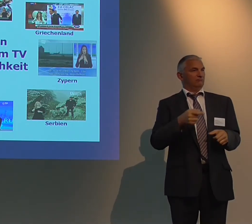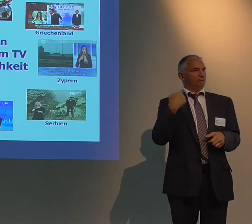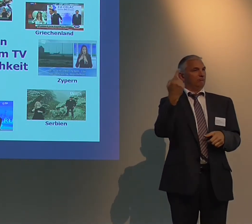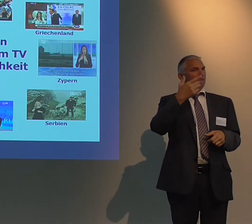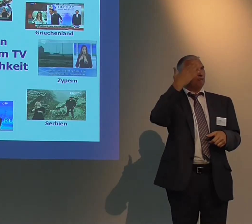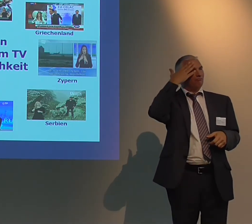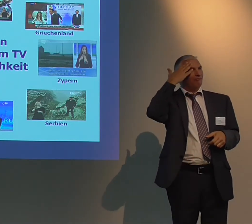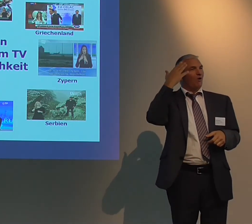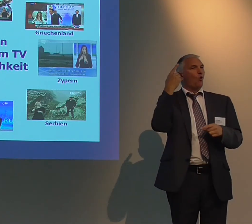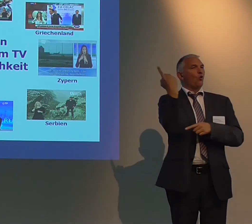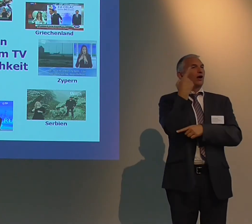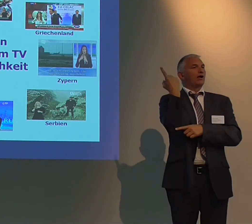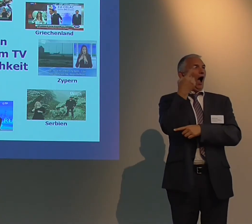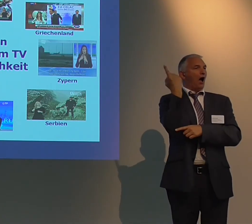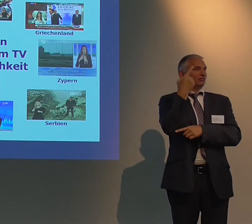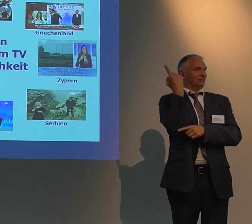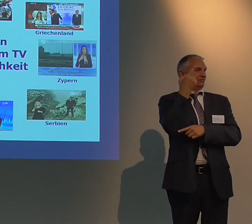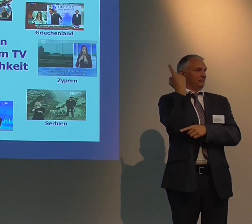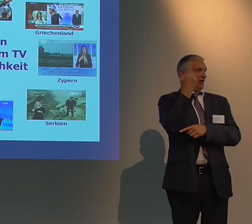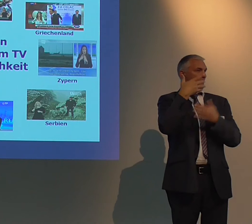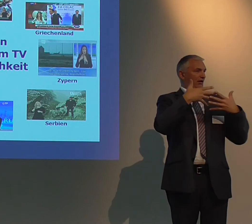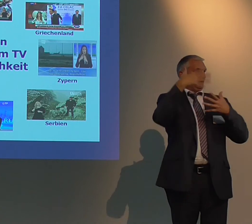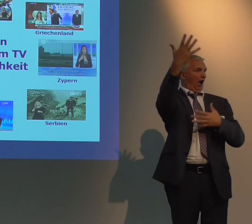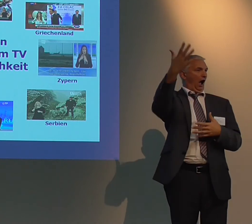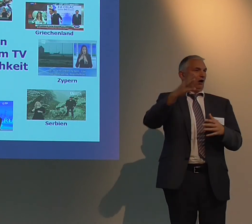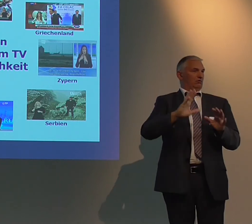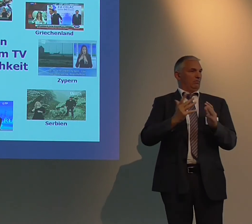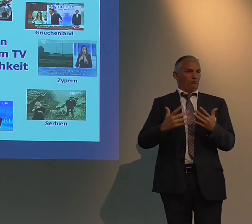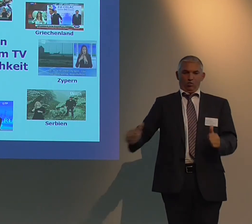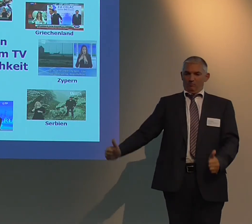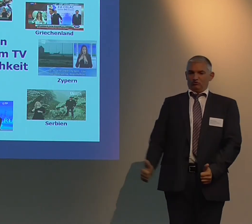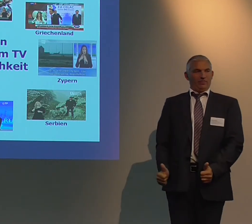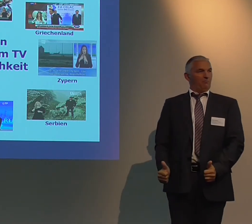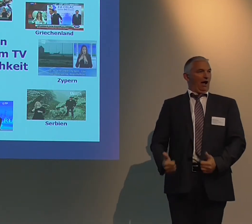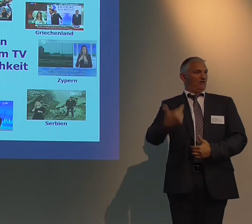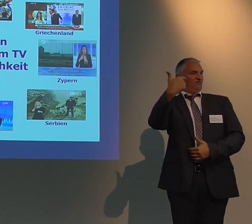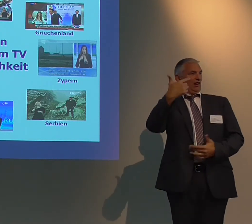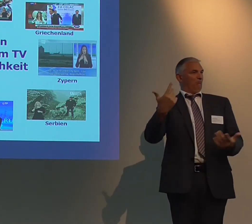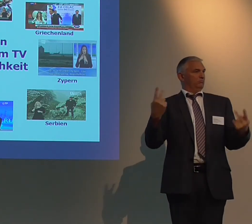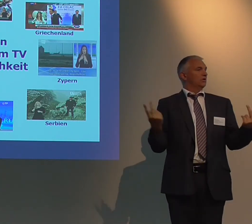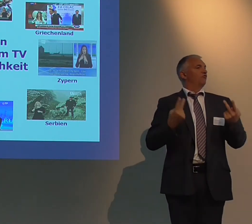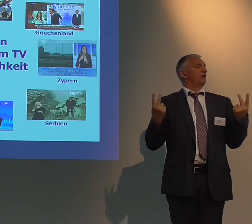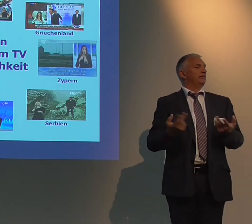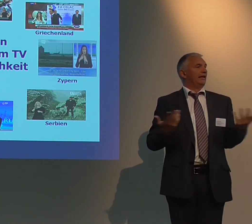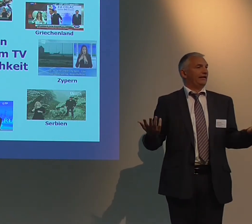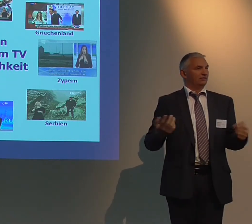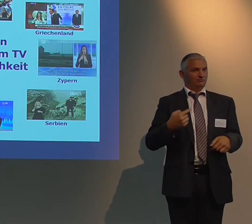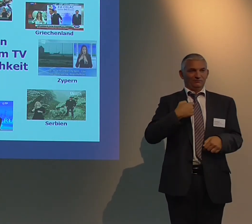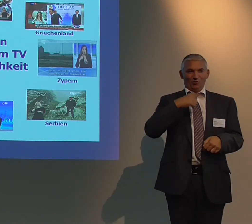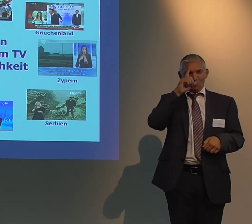da findet Gebärdensprache im Fernsehen statt. Und auch das Thema Hurricane, was jetzt in Amerika angesprochen worden ist, da war ein Dolmetscher selbstverständlich